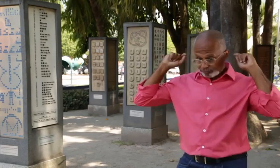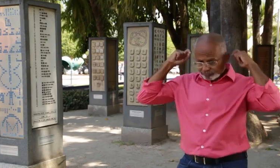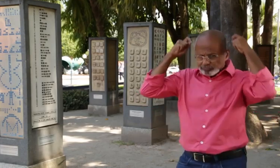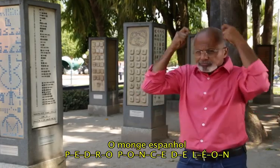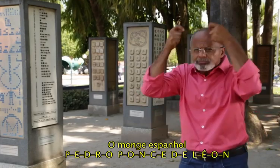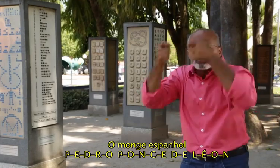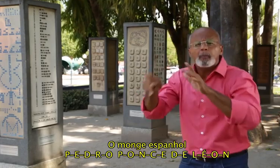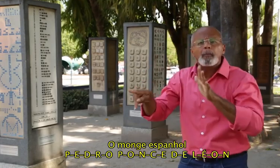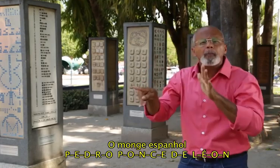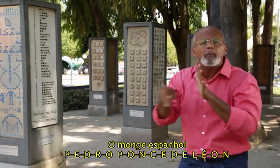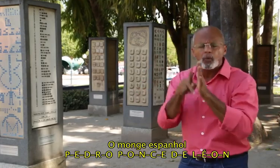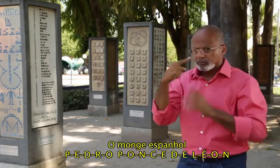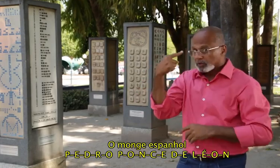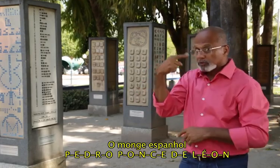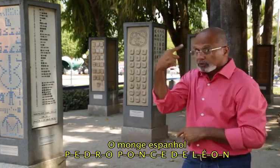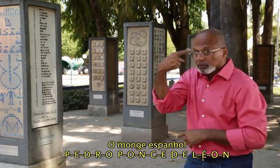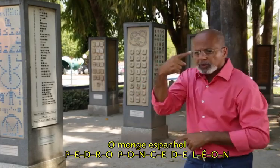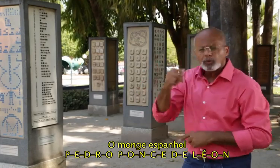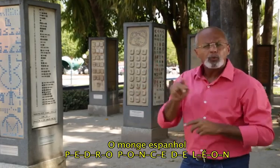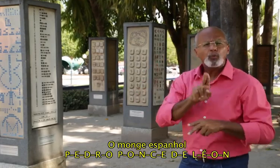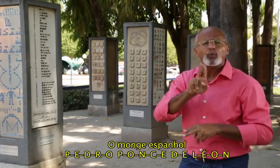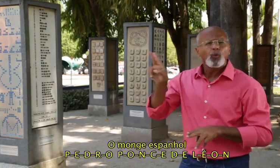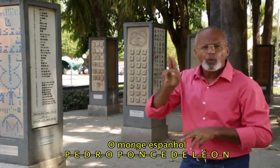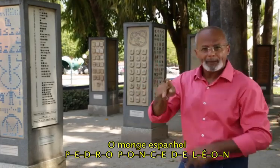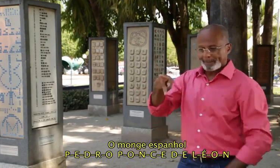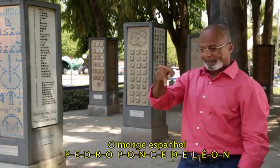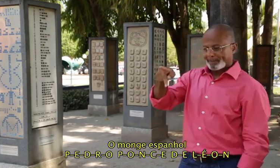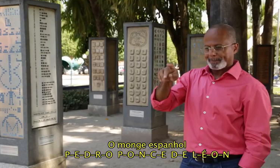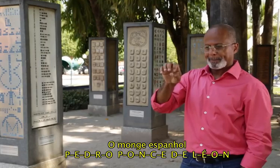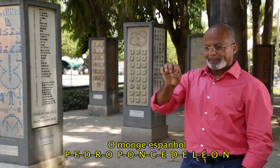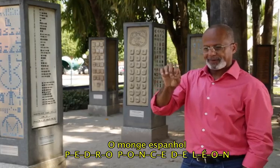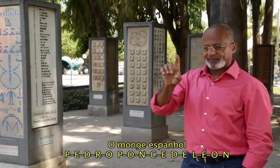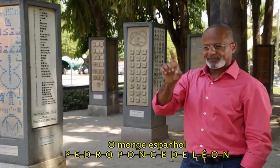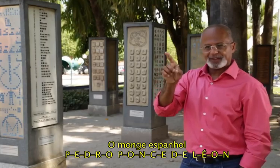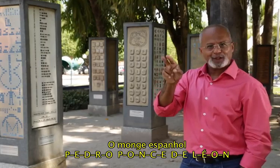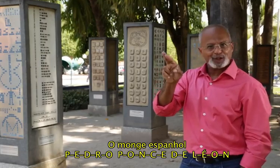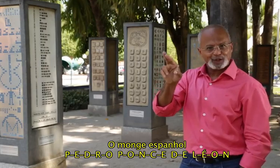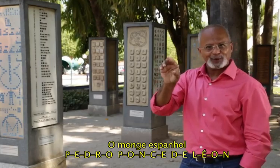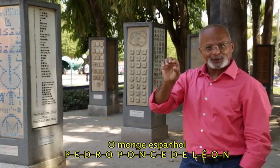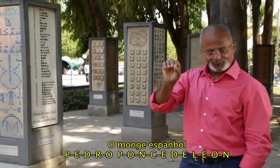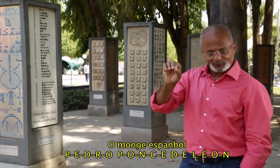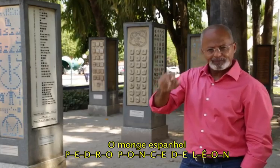O monge espanhol Pedro Ponce de León